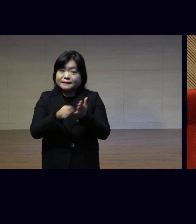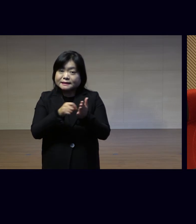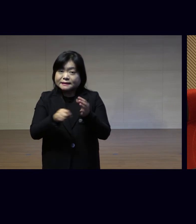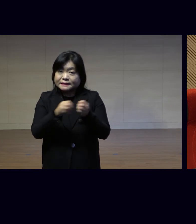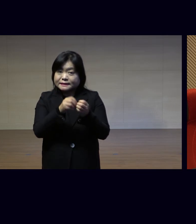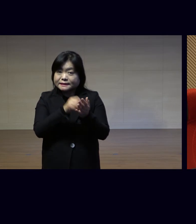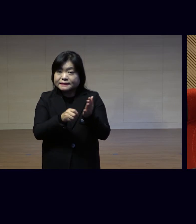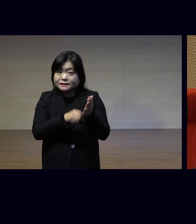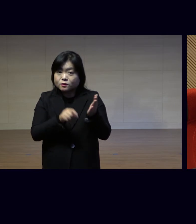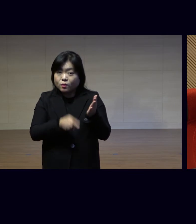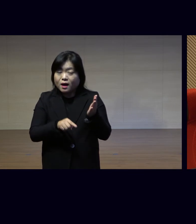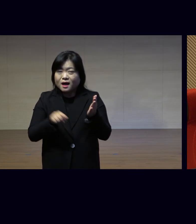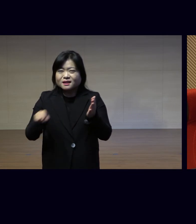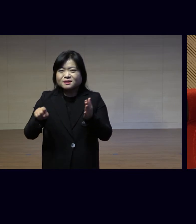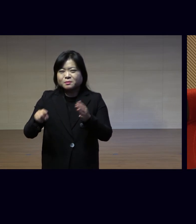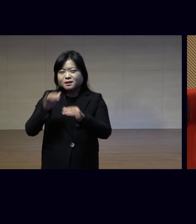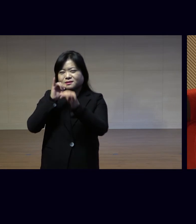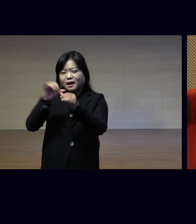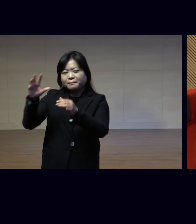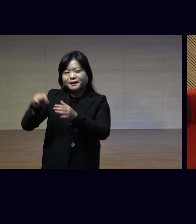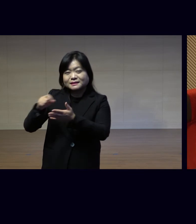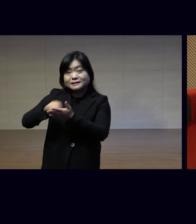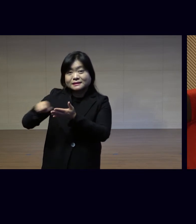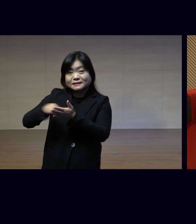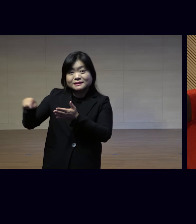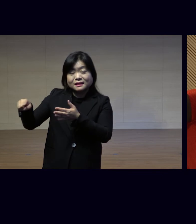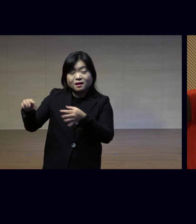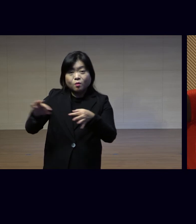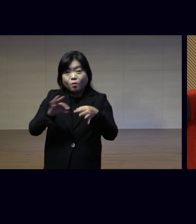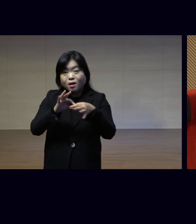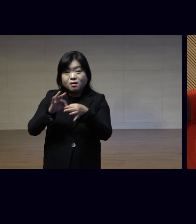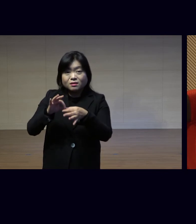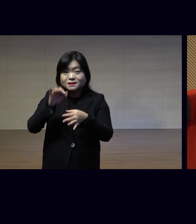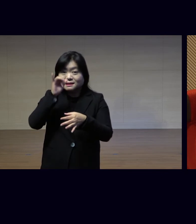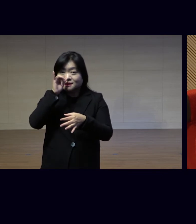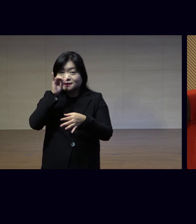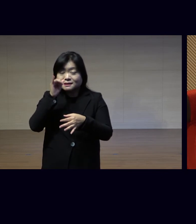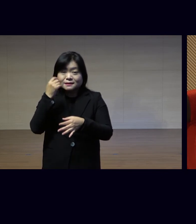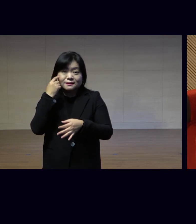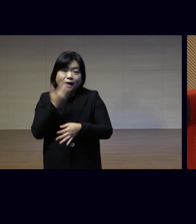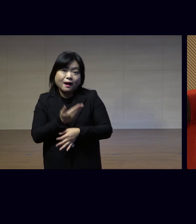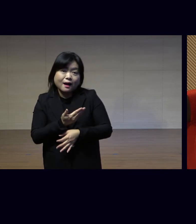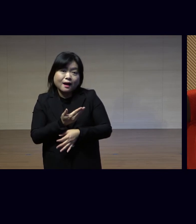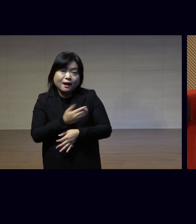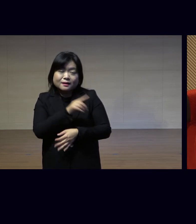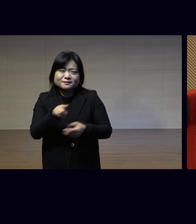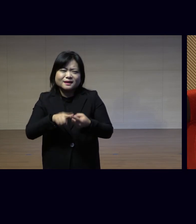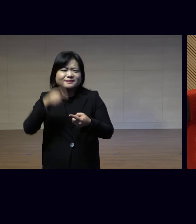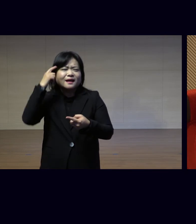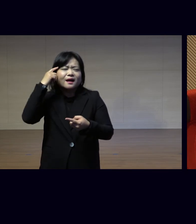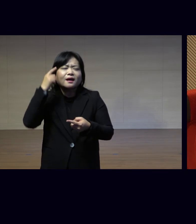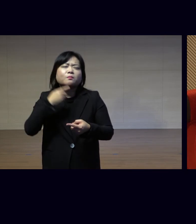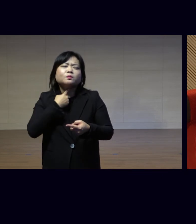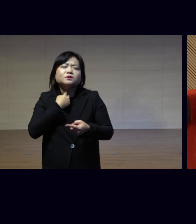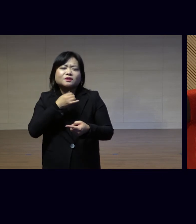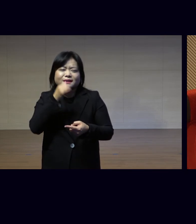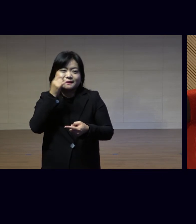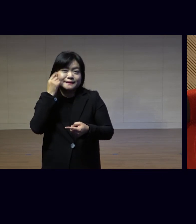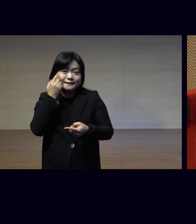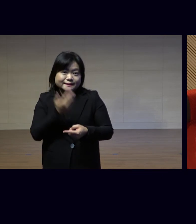글쓰기와 아니 아르네의 글쓰기가 어떤 연결점을 가질 수 있다면 혹시 선생님께서 그런 걸 한번 생각해 보신 적이